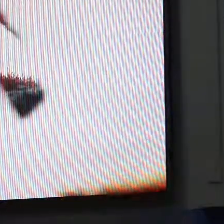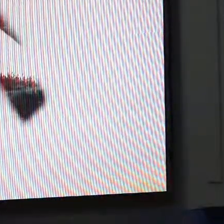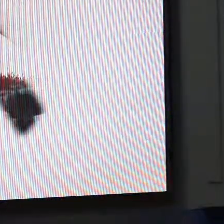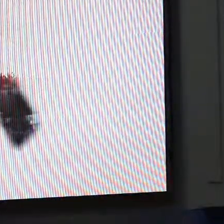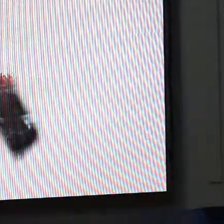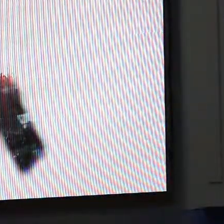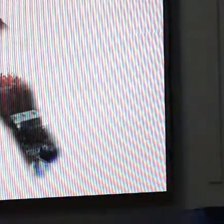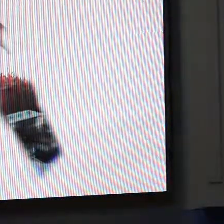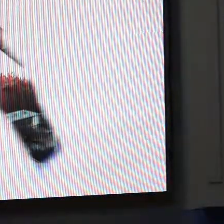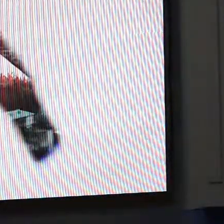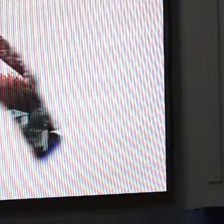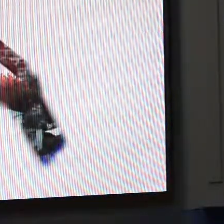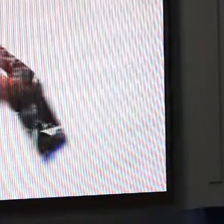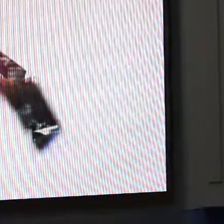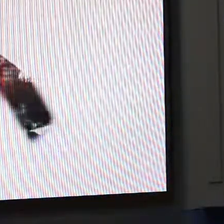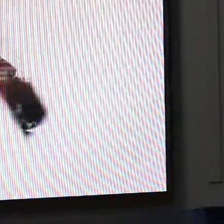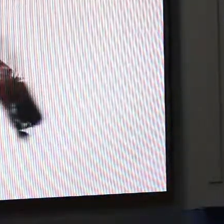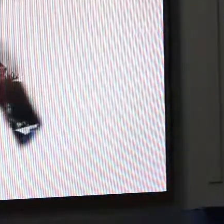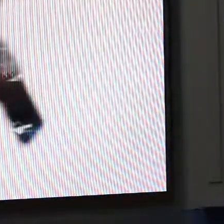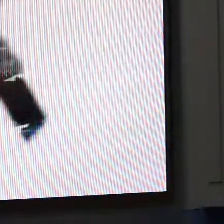우리의 최선이 끝나고